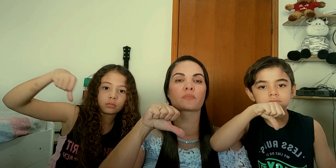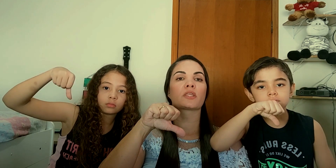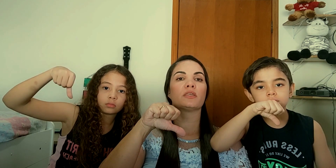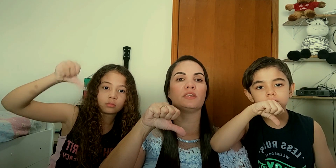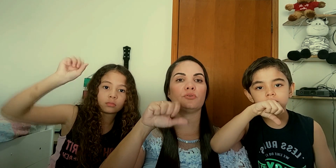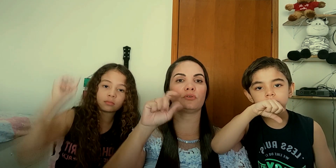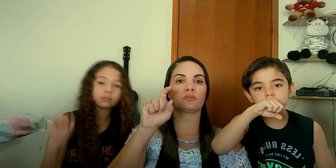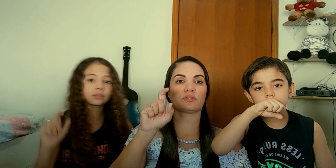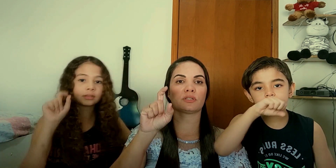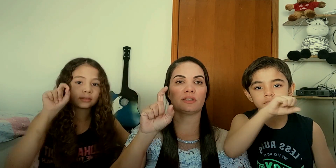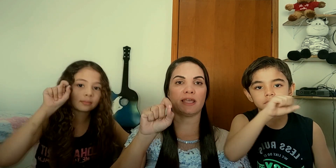E o dez.